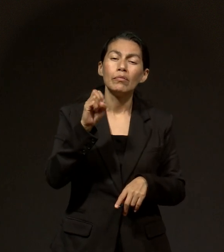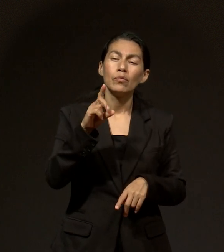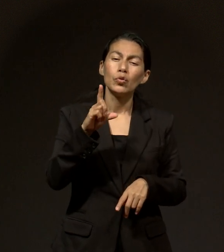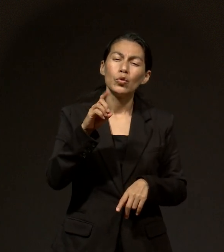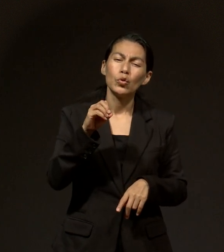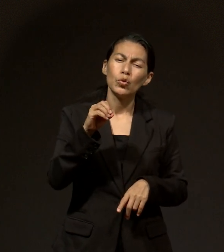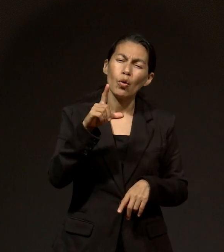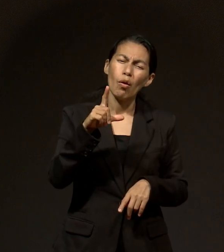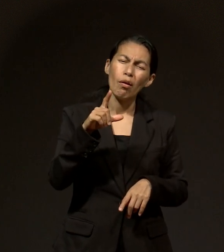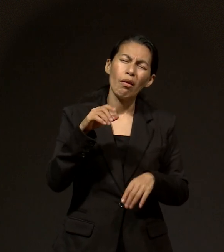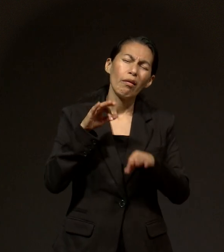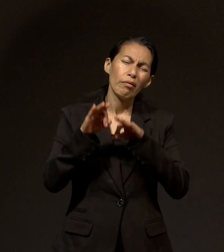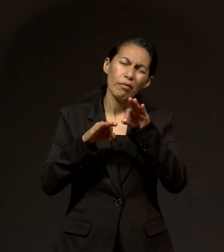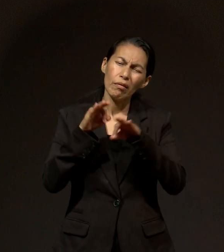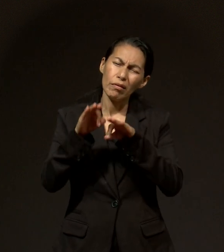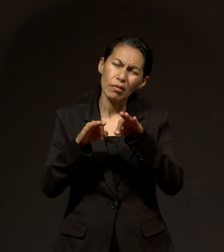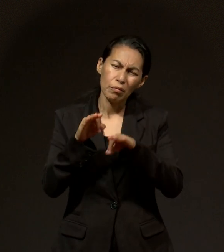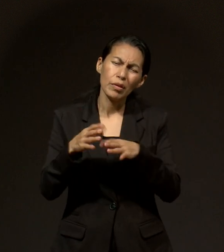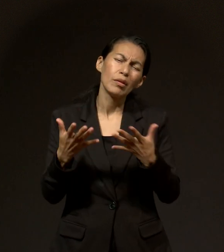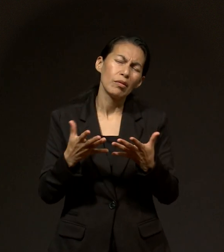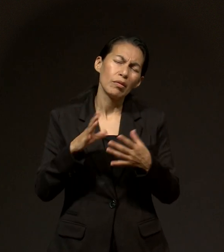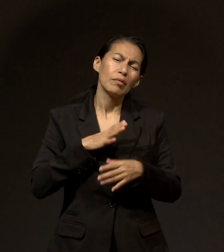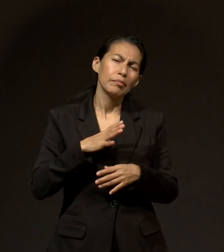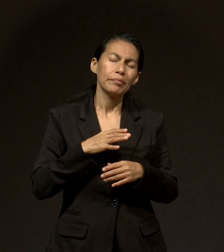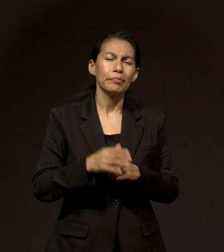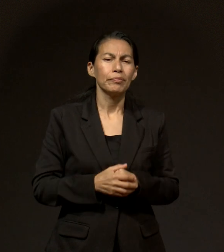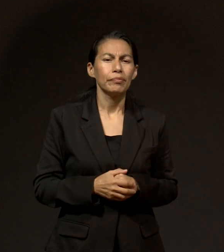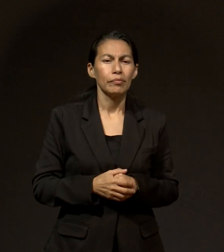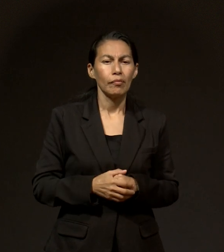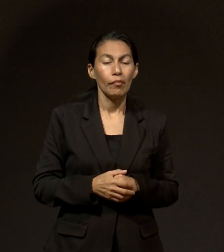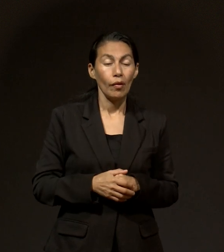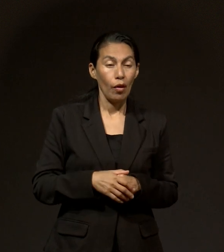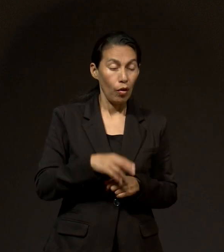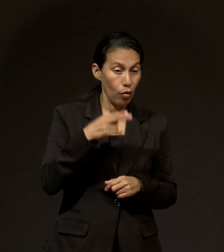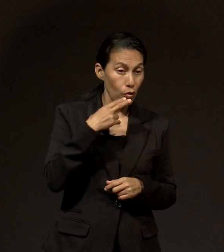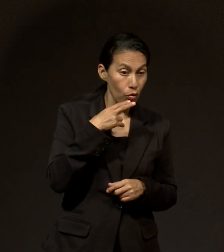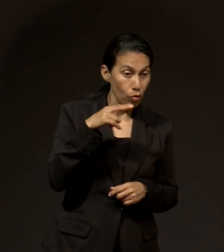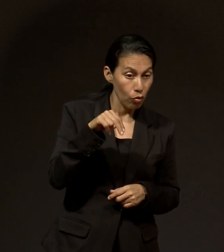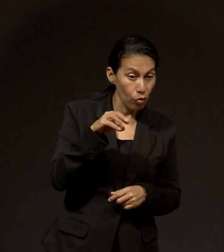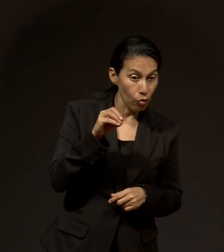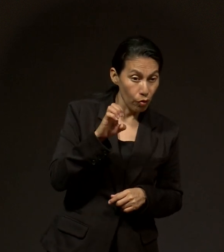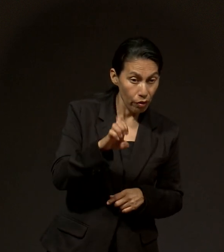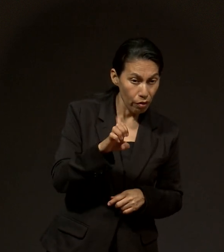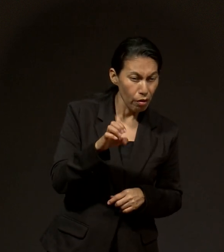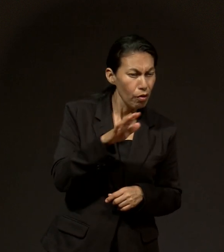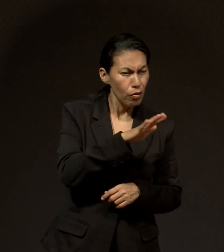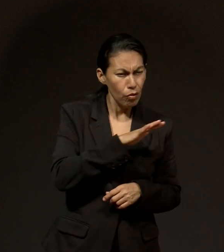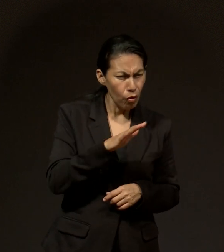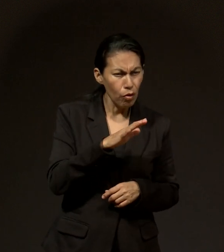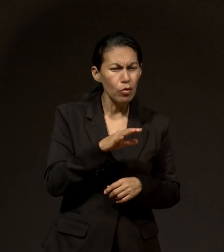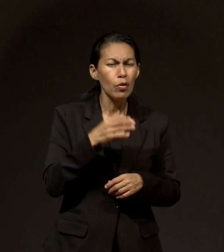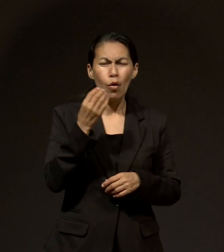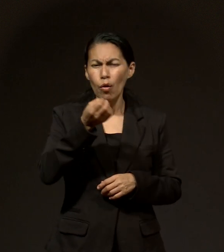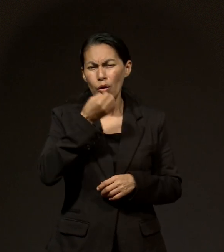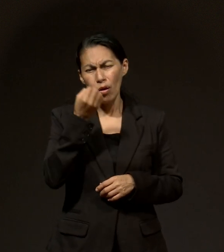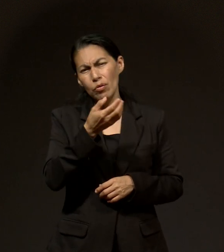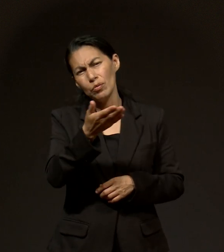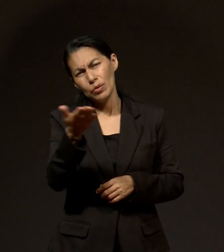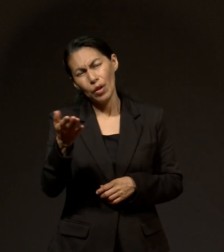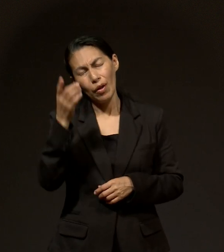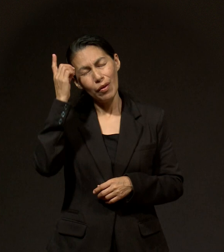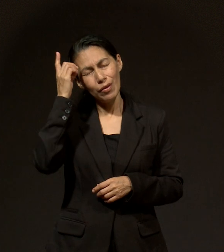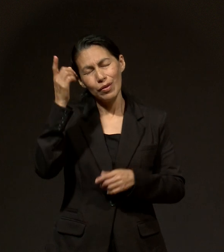quimioterapia Vamos a estar orando por estas peticiones Noé Esperamos en Dios Que Dios manifieste su